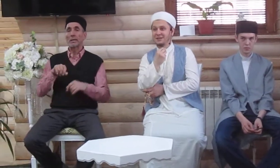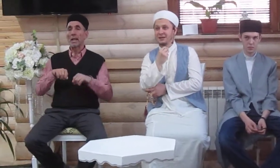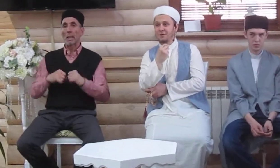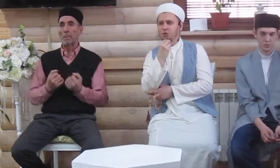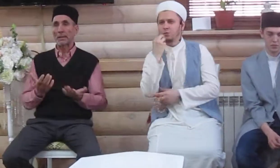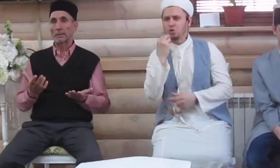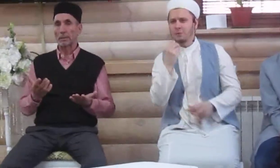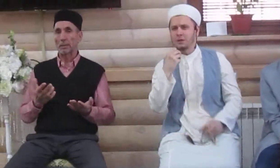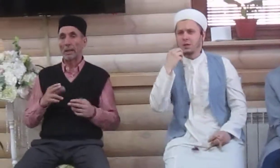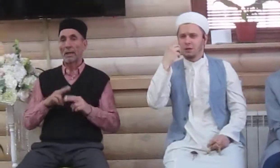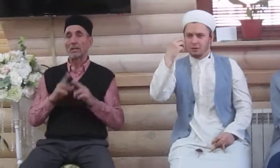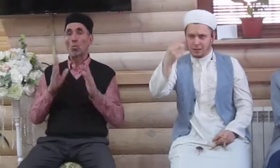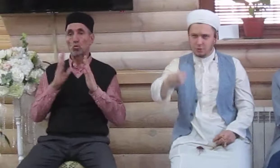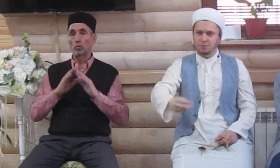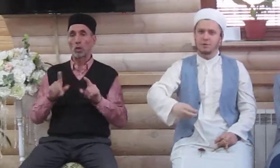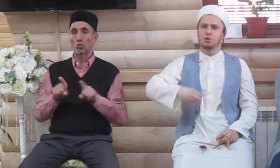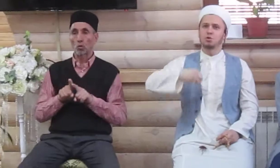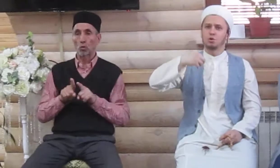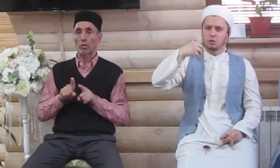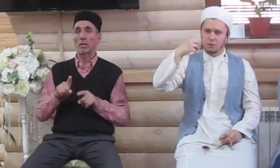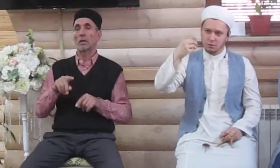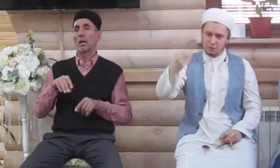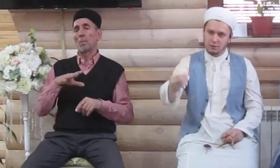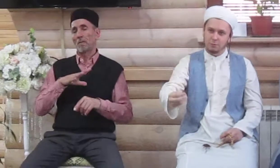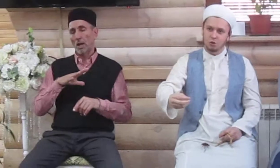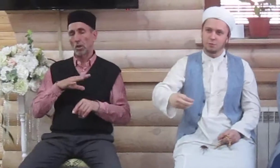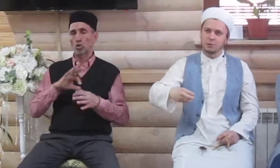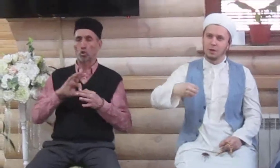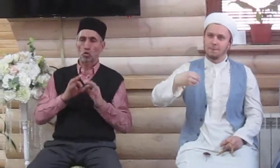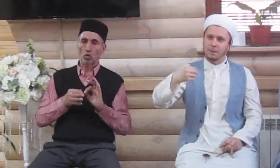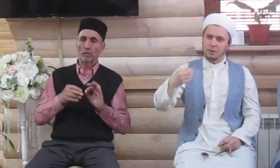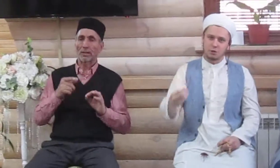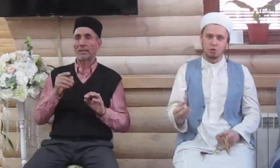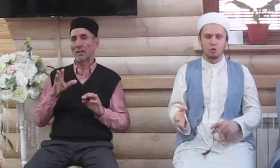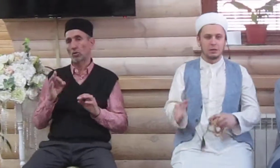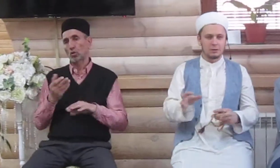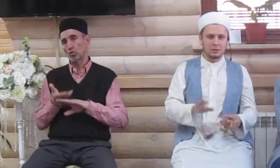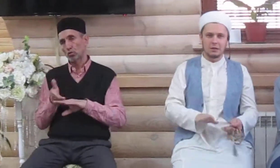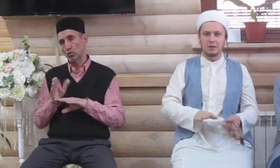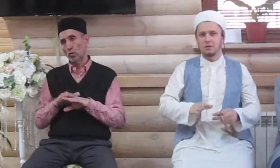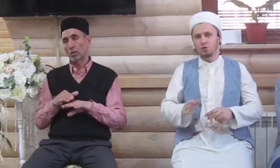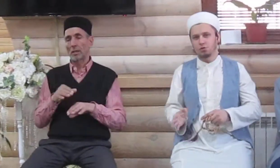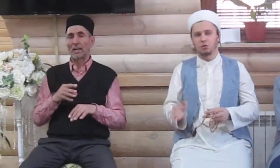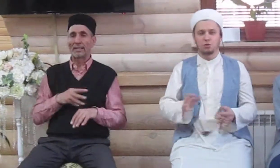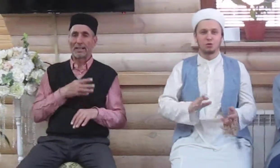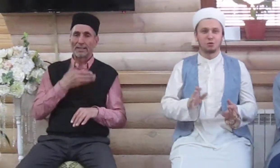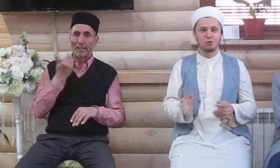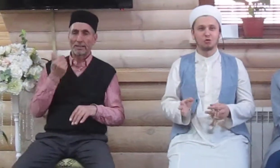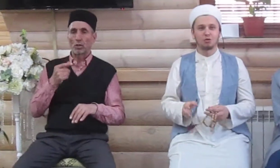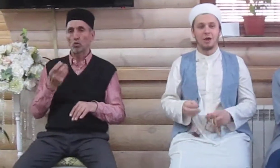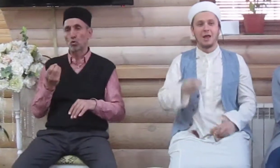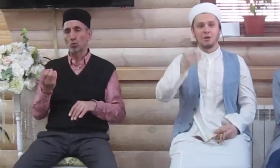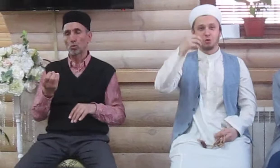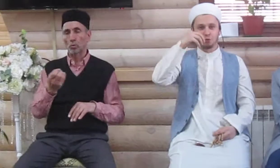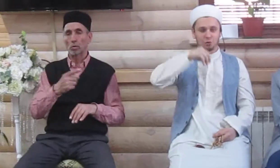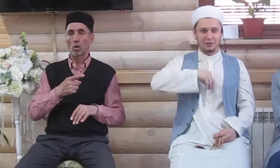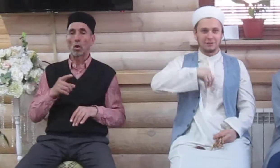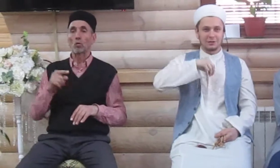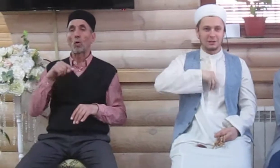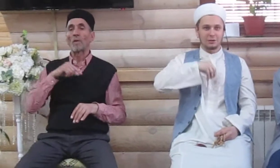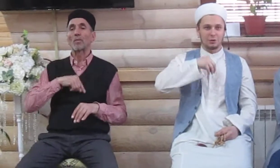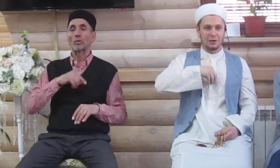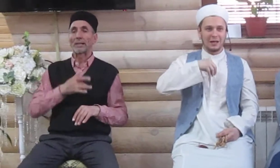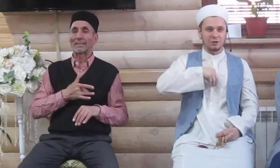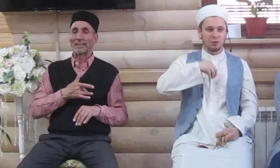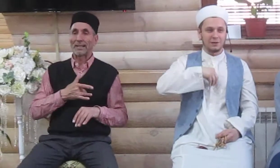ломается. Вот и мусульманин, да, бывает сложно, где-то может быть тяжело, нет настроения, еще что-то. Но внутри,